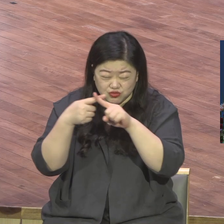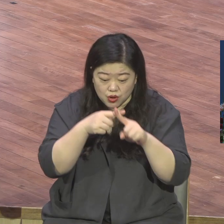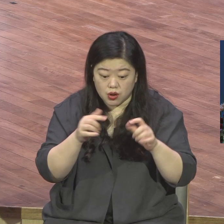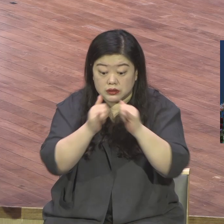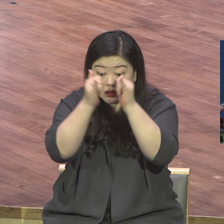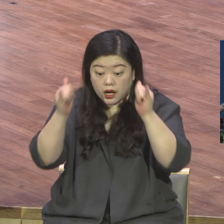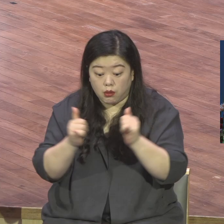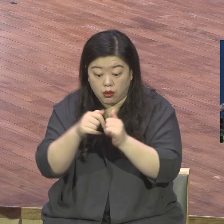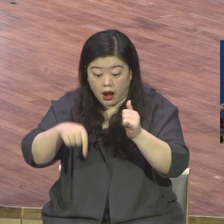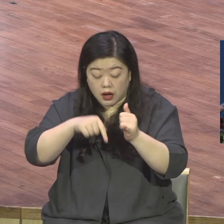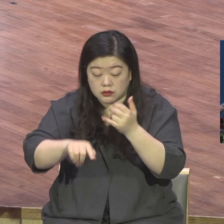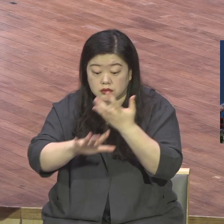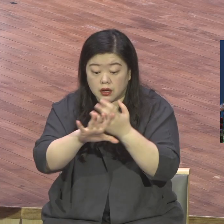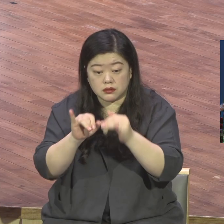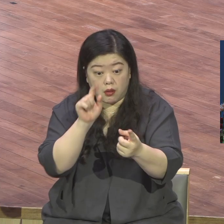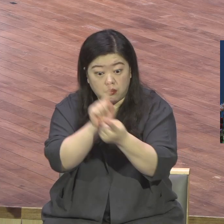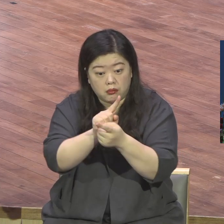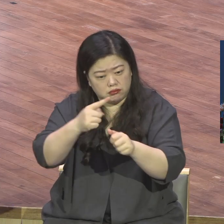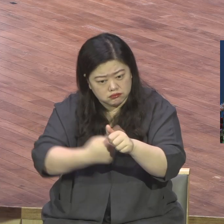어쩔 수 없이.